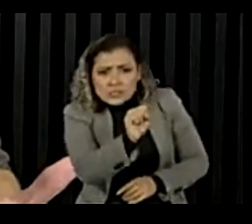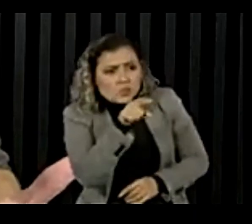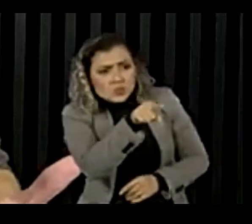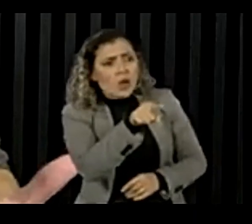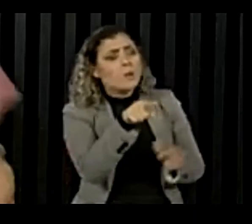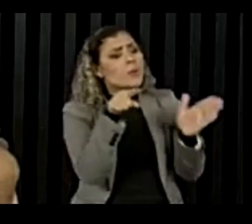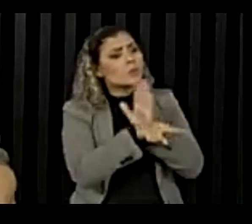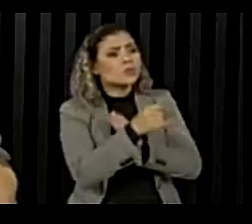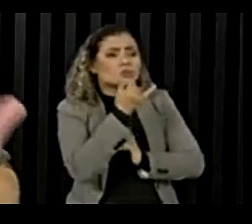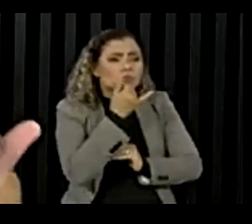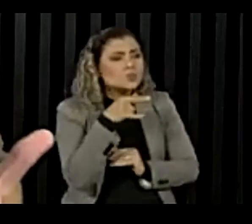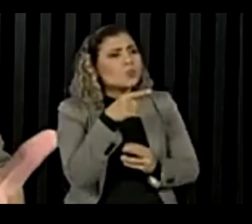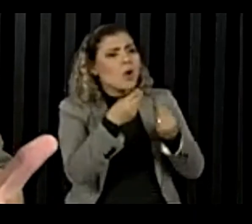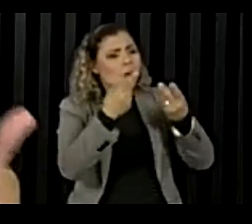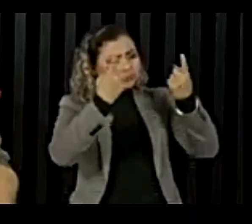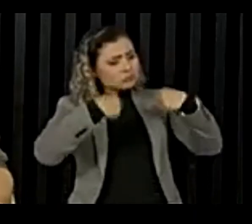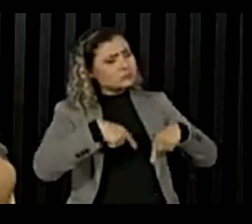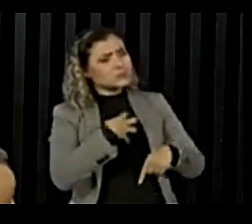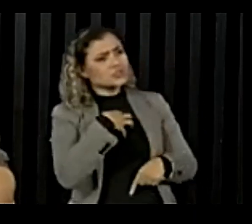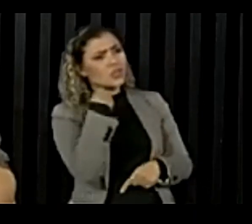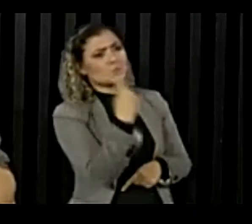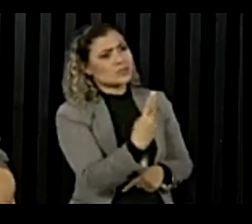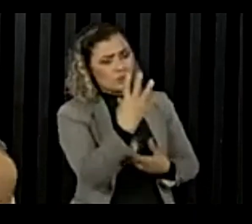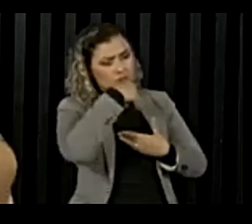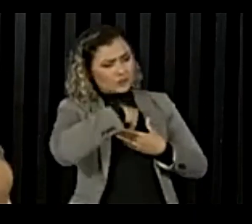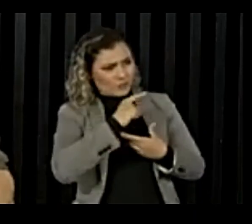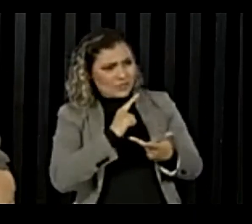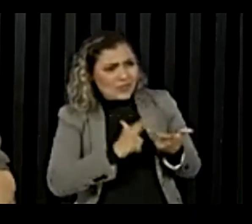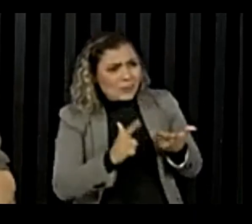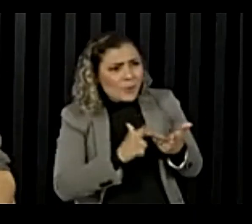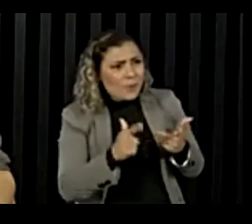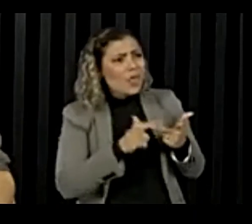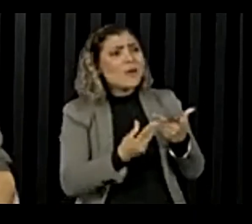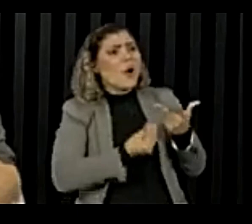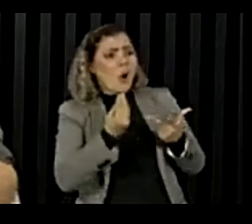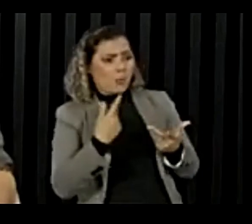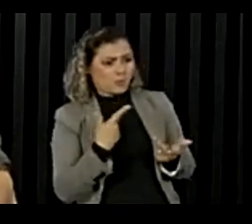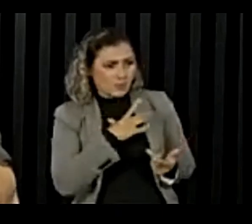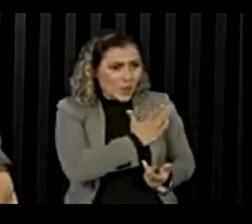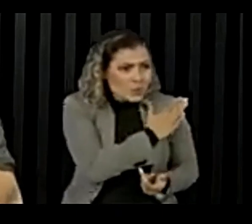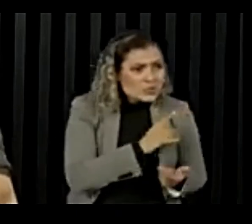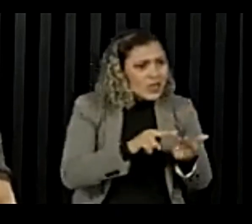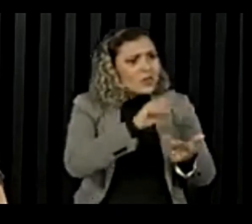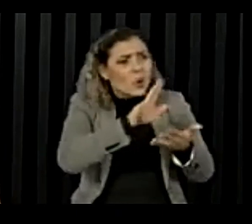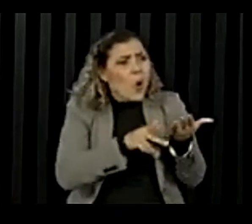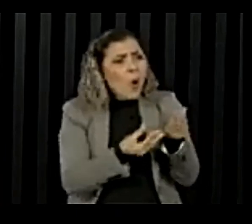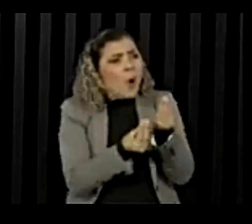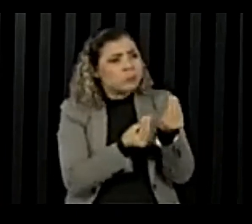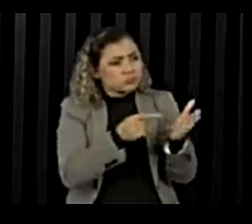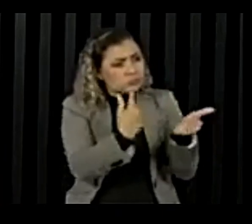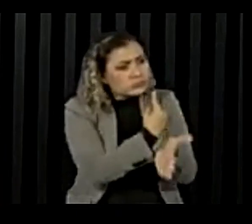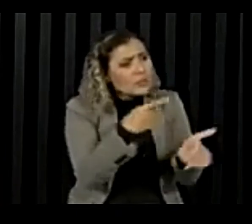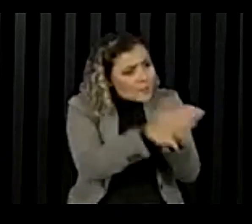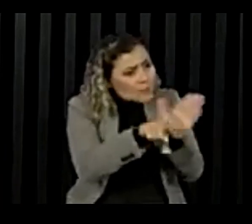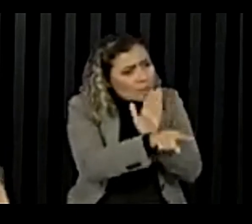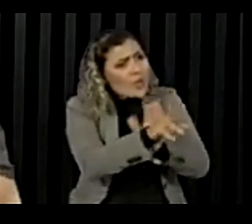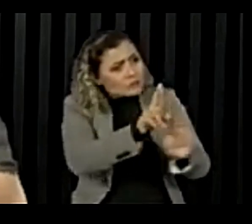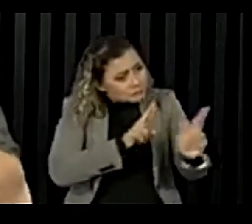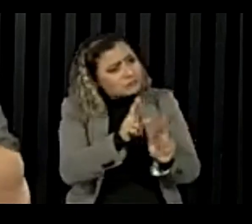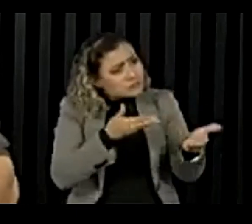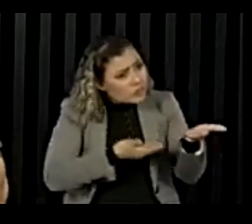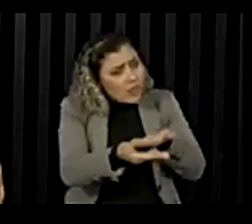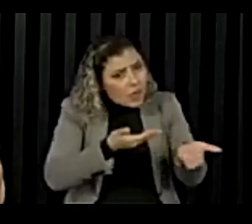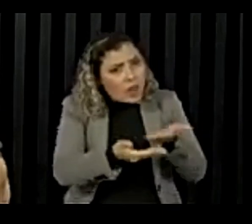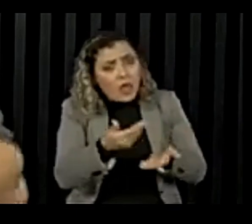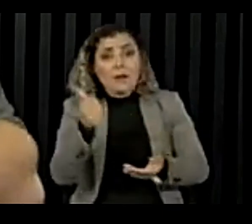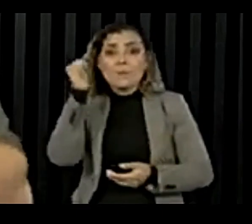você. O que é ser você? O que você lida? O que você vê? E quando você começa a fazer essas perguntas para essas pessoas, para gays, para mulheres,